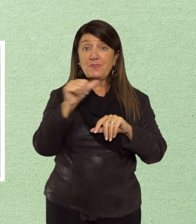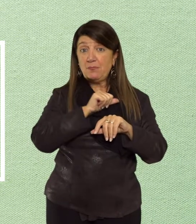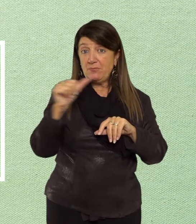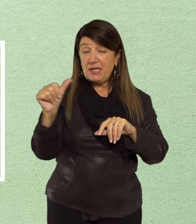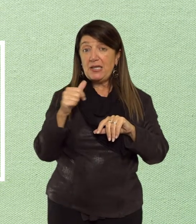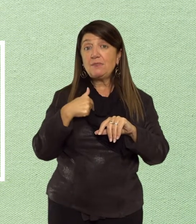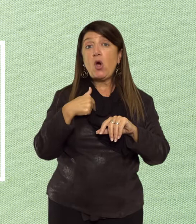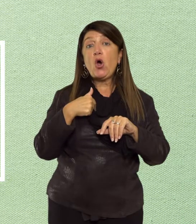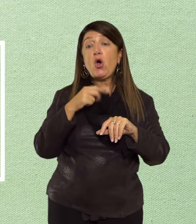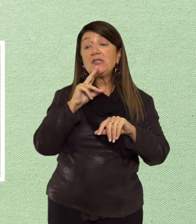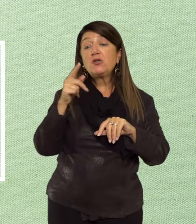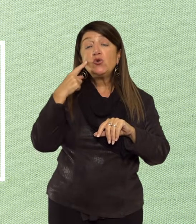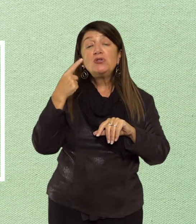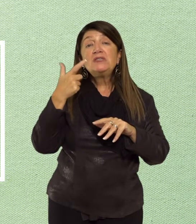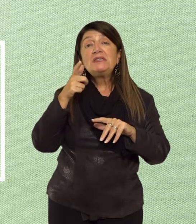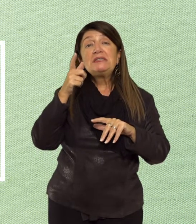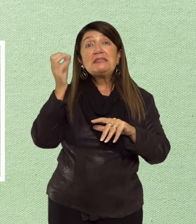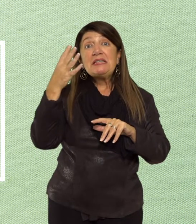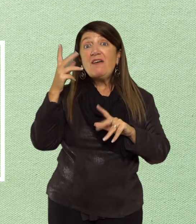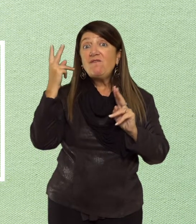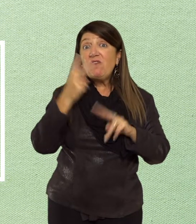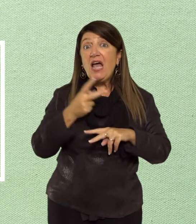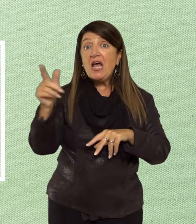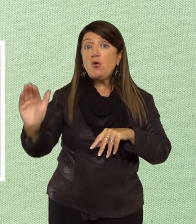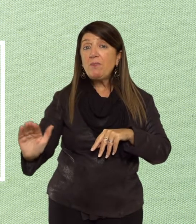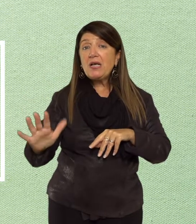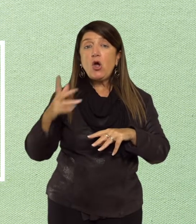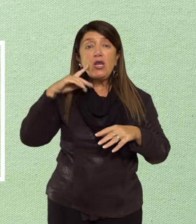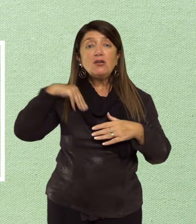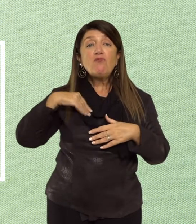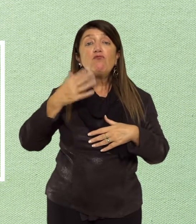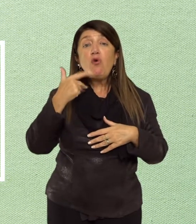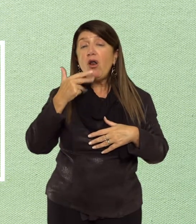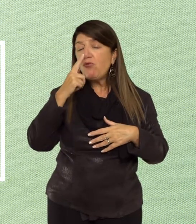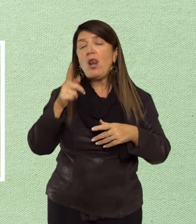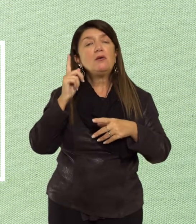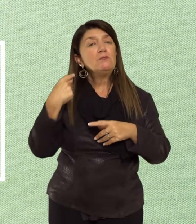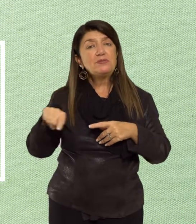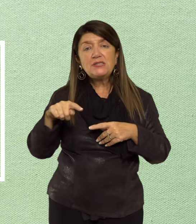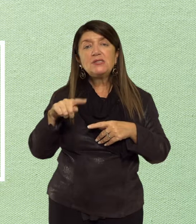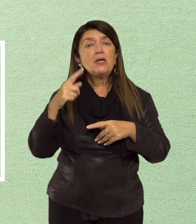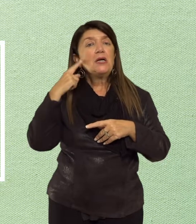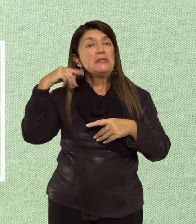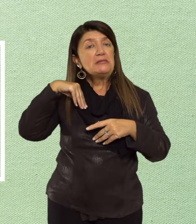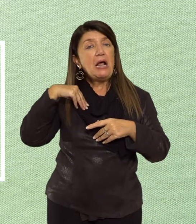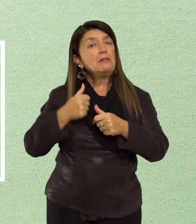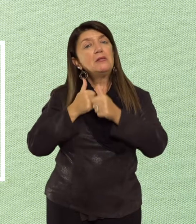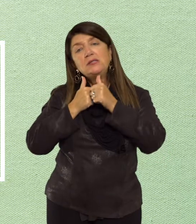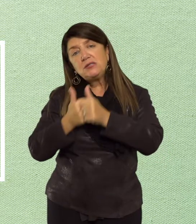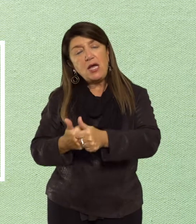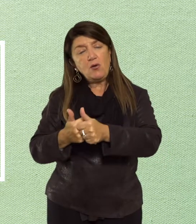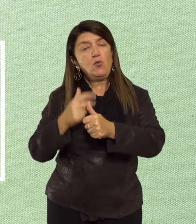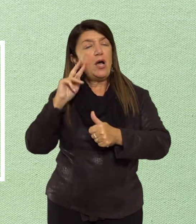vocazione, seguila, perché veramente se sei determinato, se sai cosa vuoi, ti porta a raggiungere